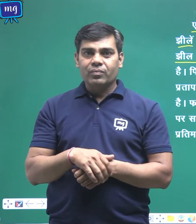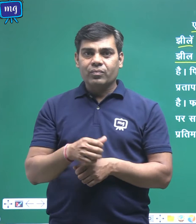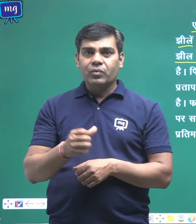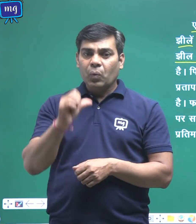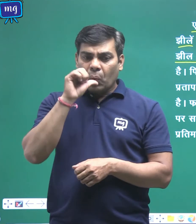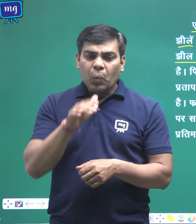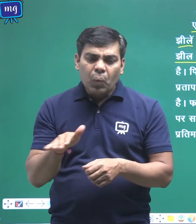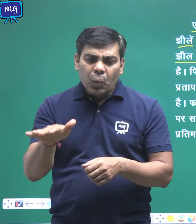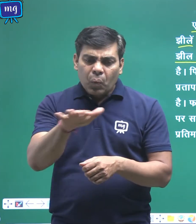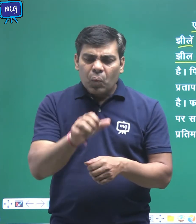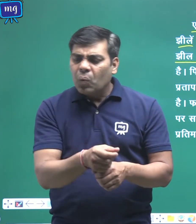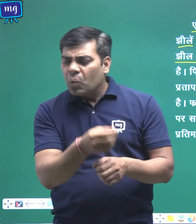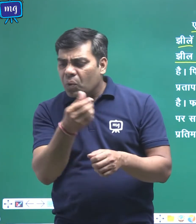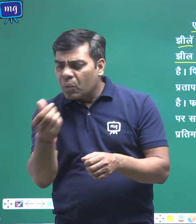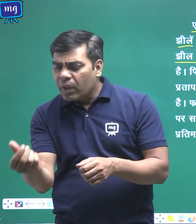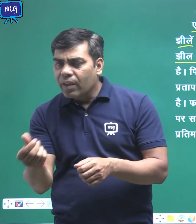दूसरी झील में